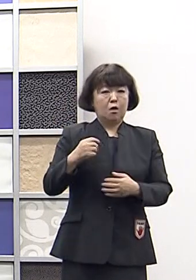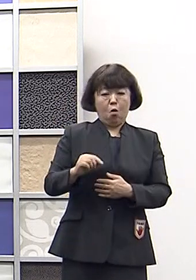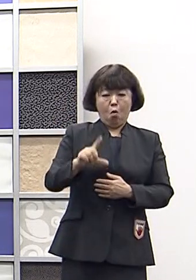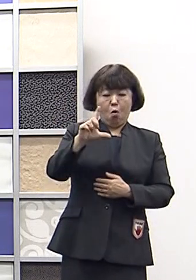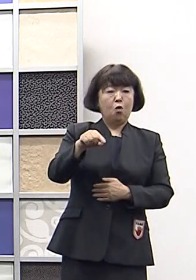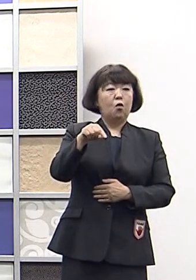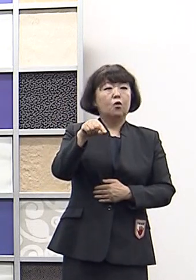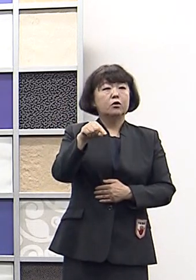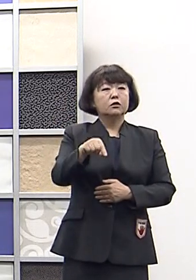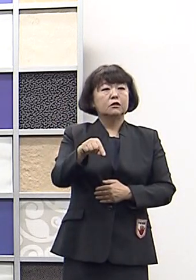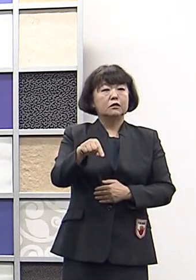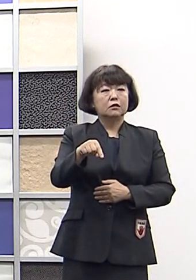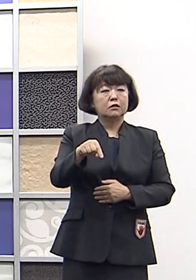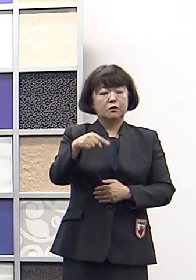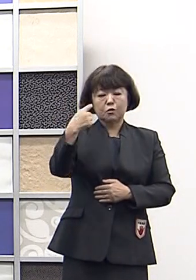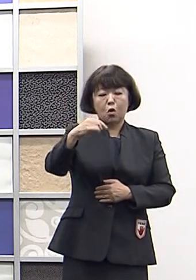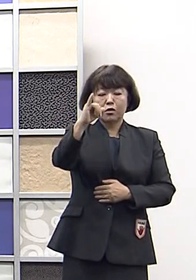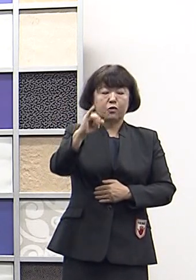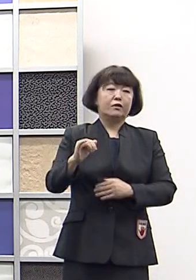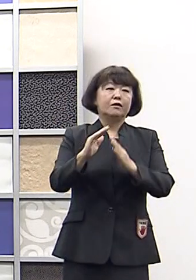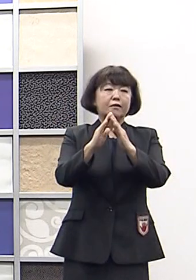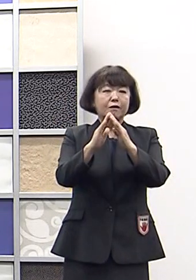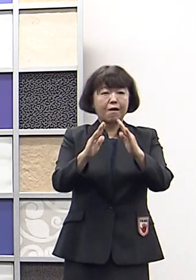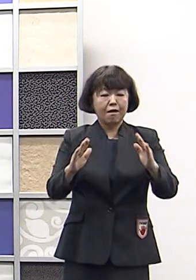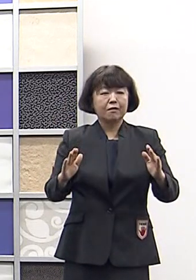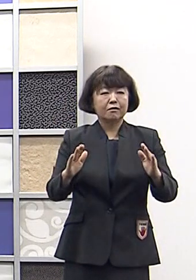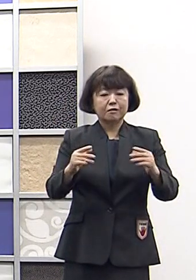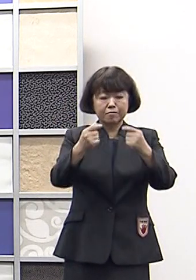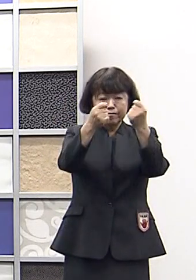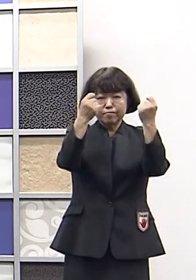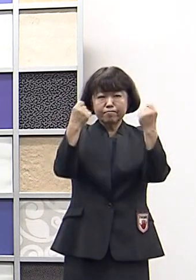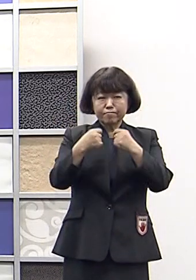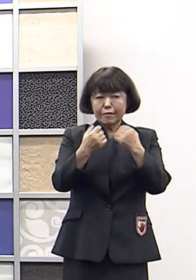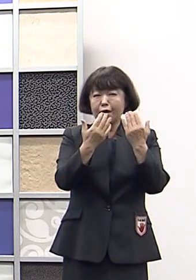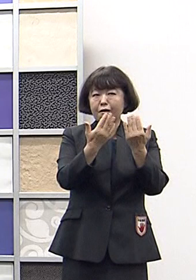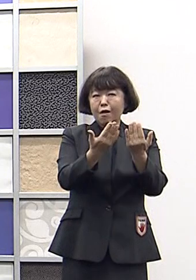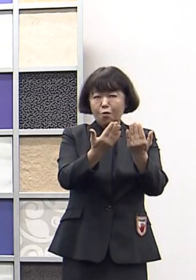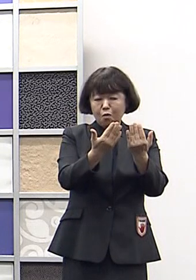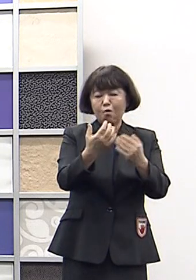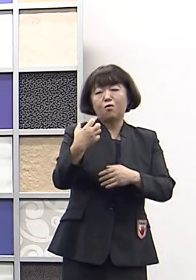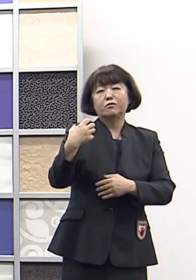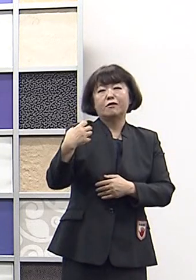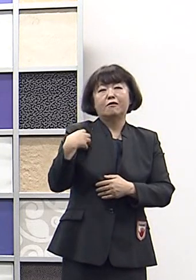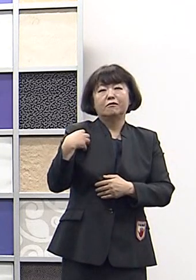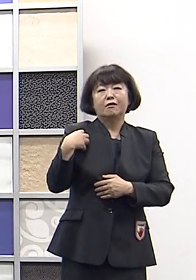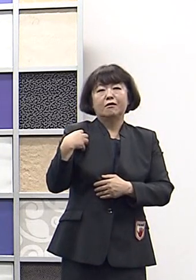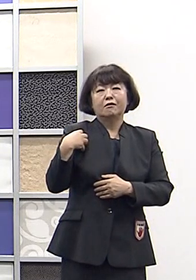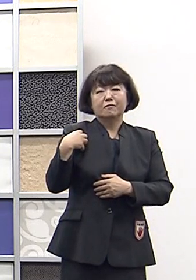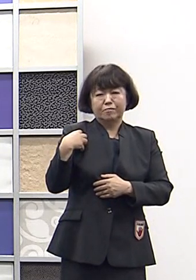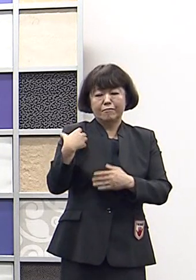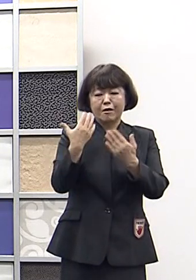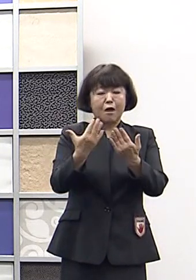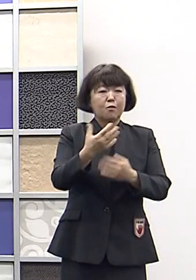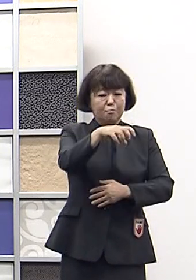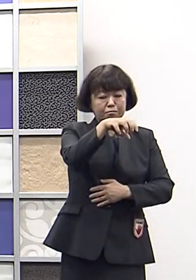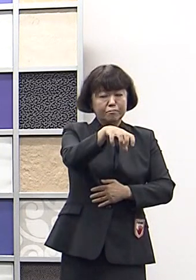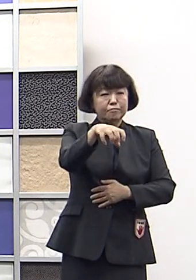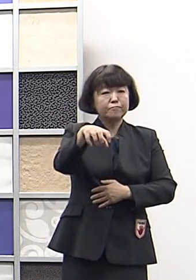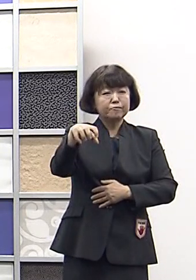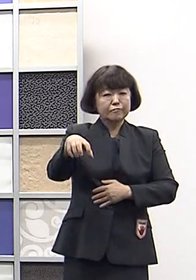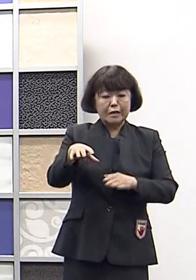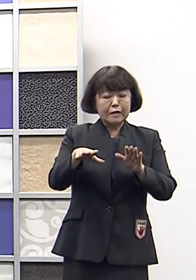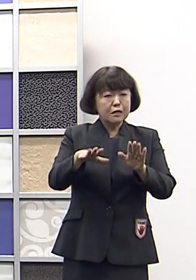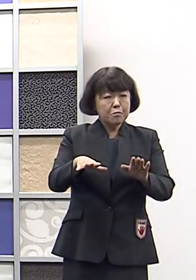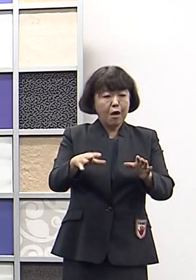会とか私学を管轄しているところの部署を通してですね、各学校に感染の今の状況